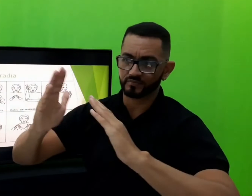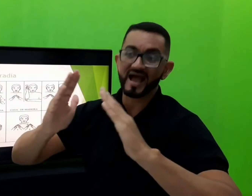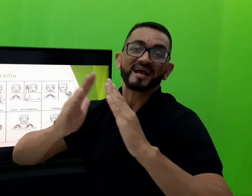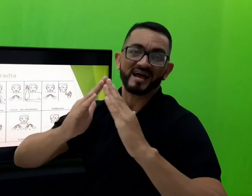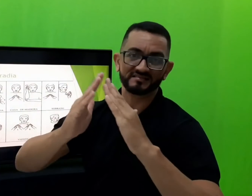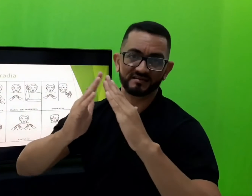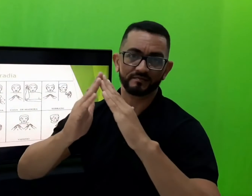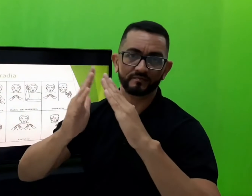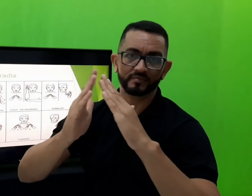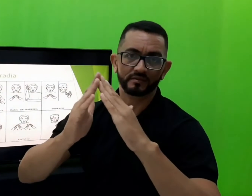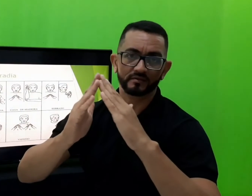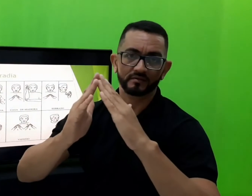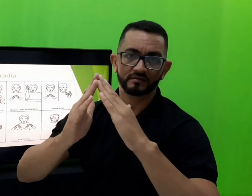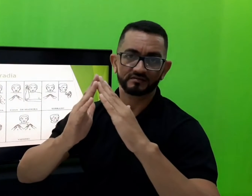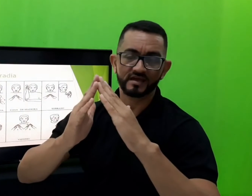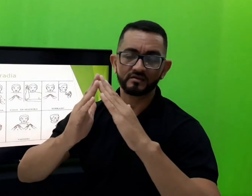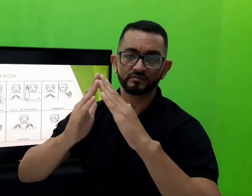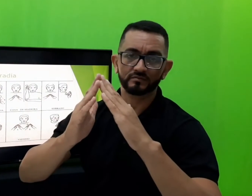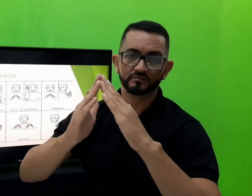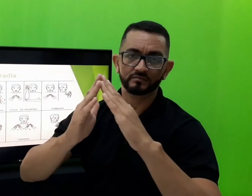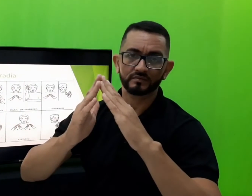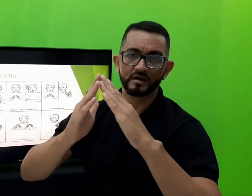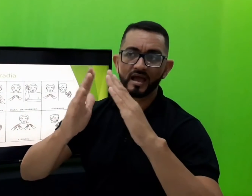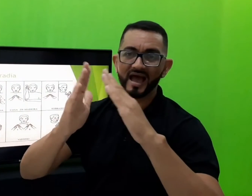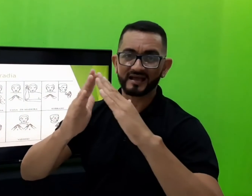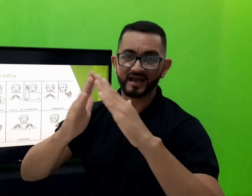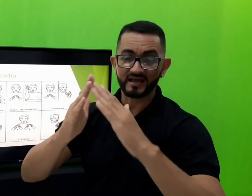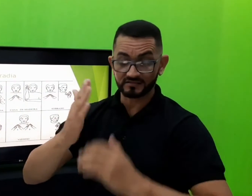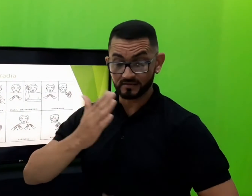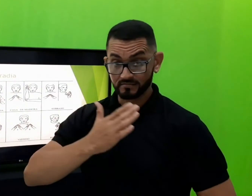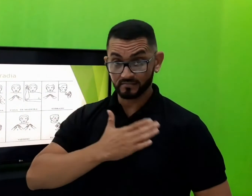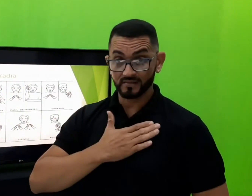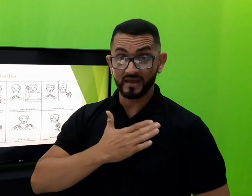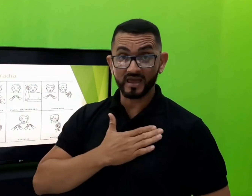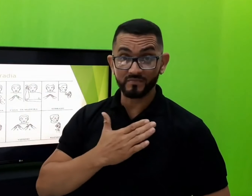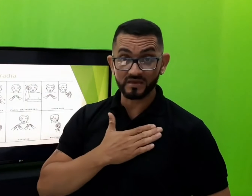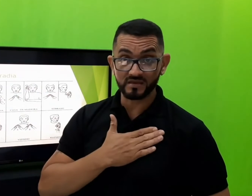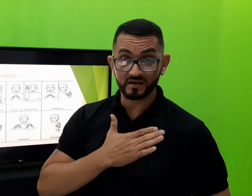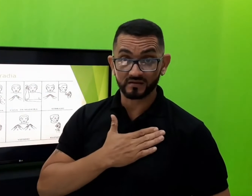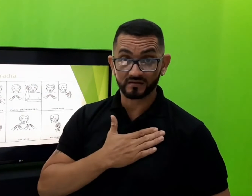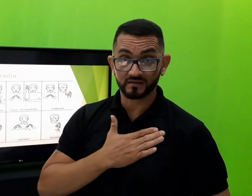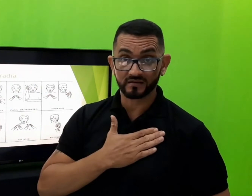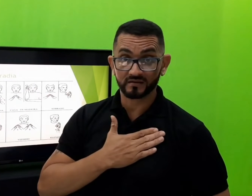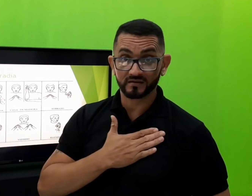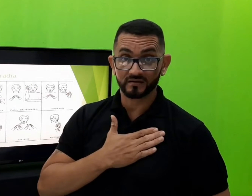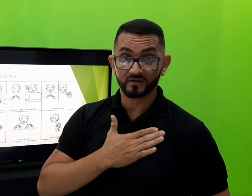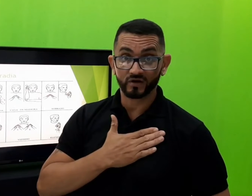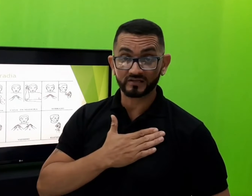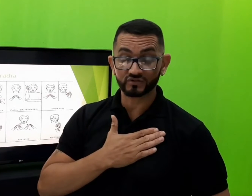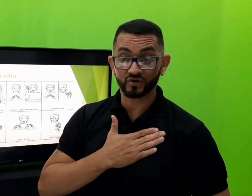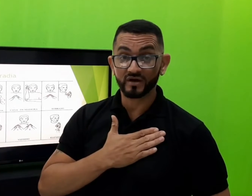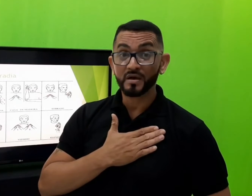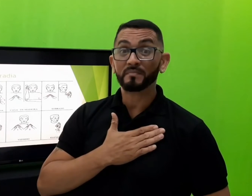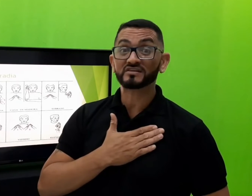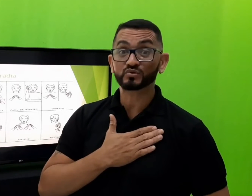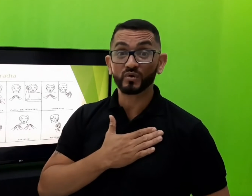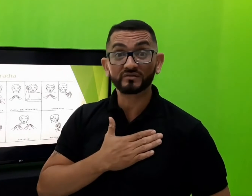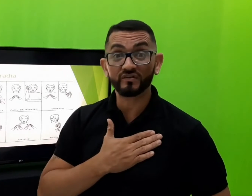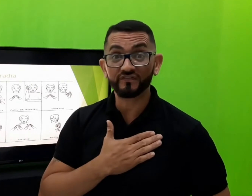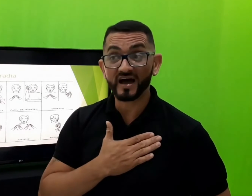a casa, certo? A casa é minha. Olha só, mas quando eu